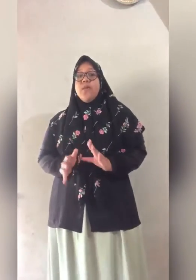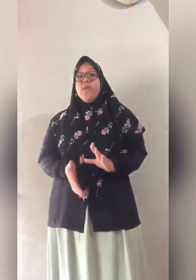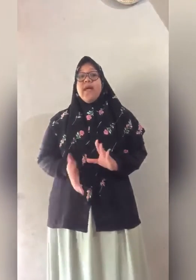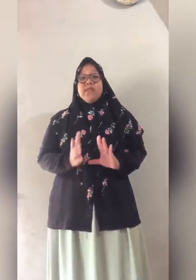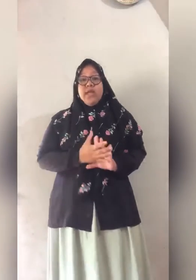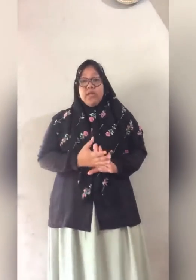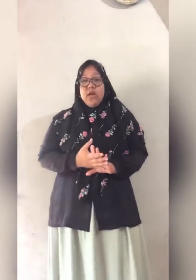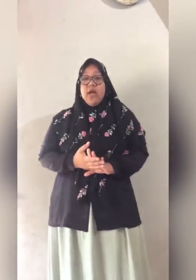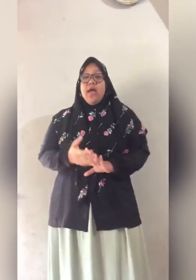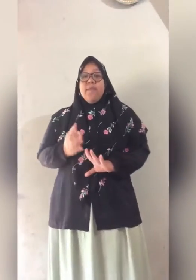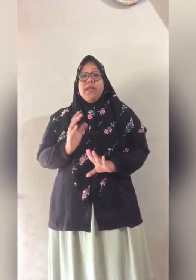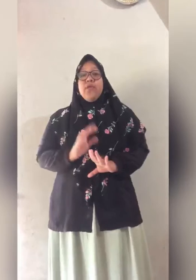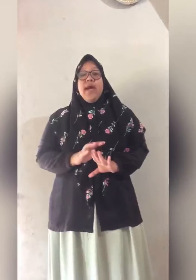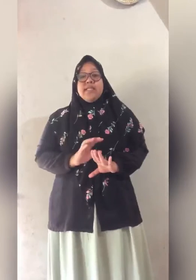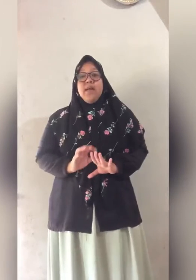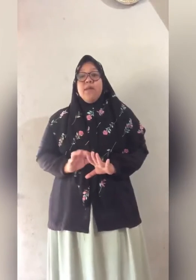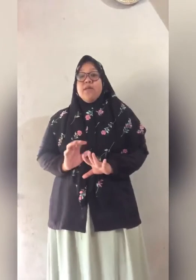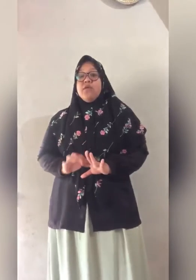berupa isolator. Bentuk IC